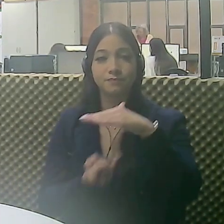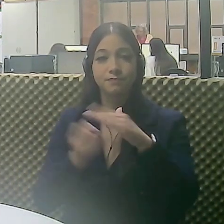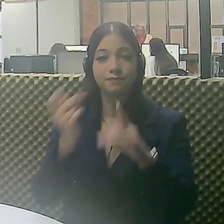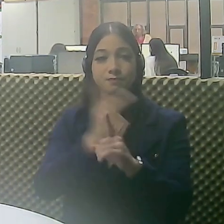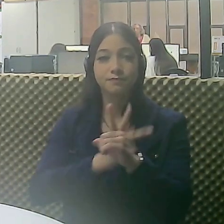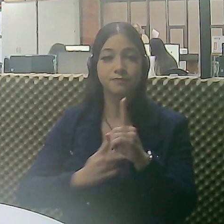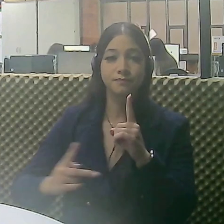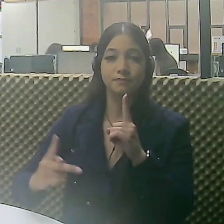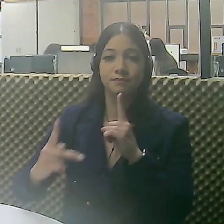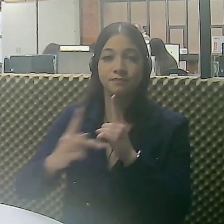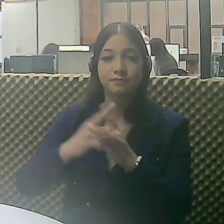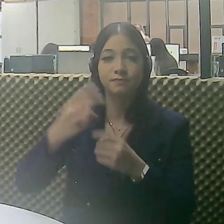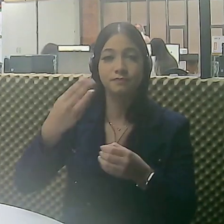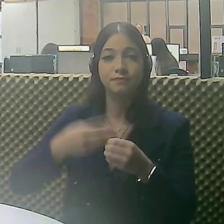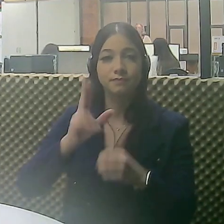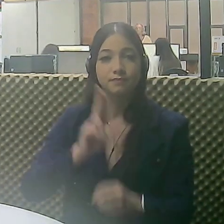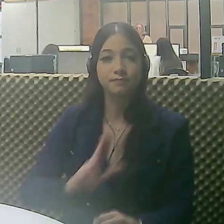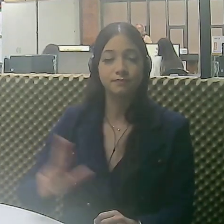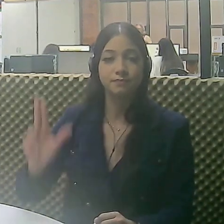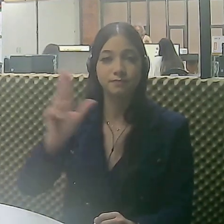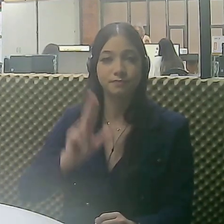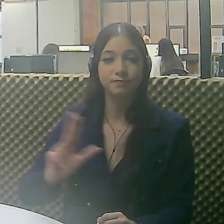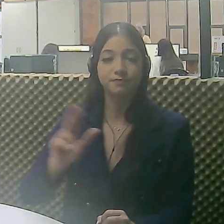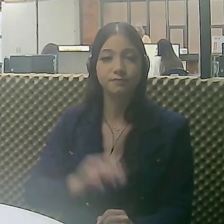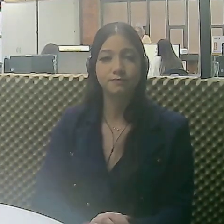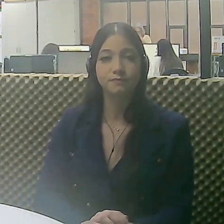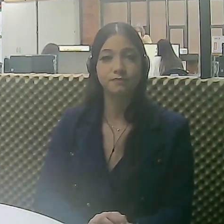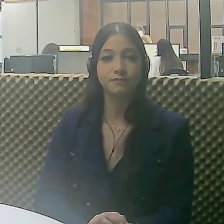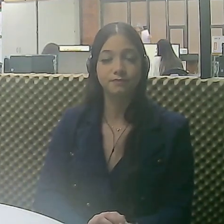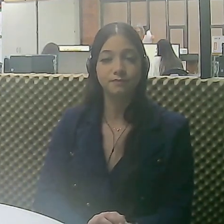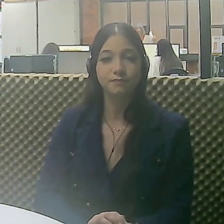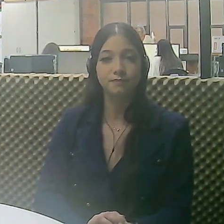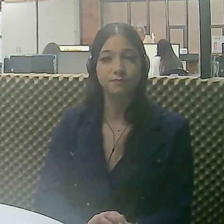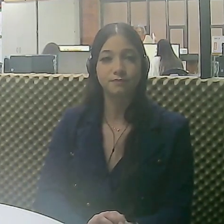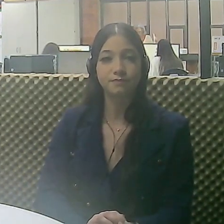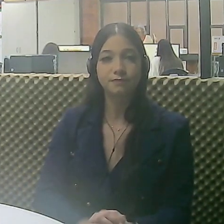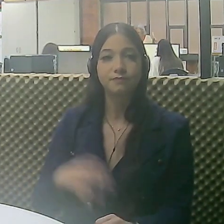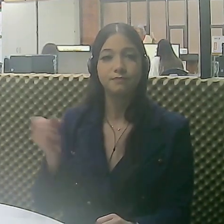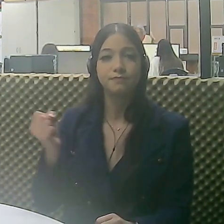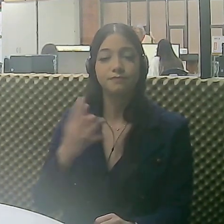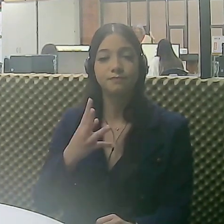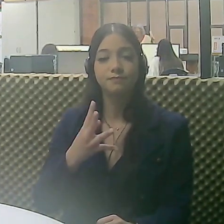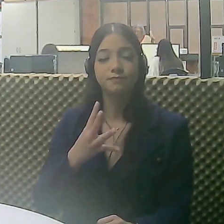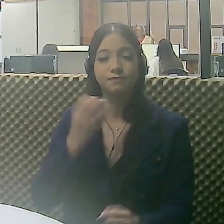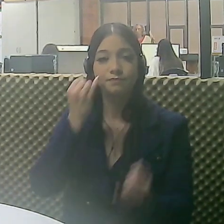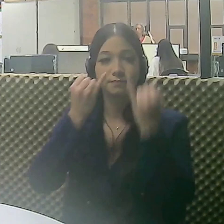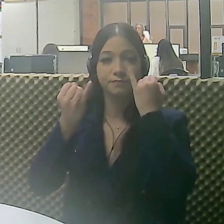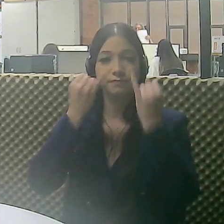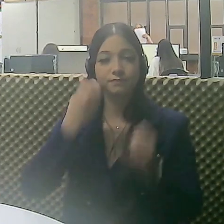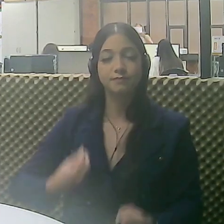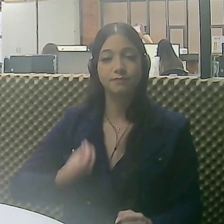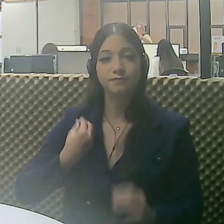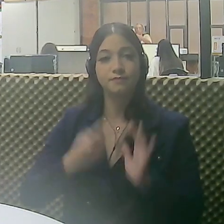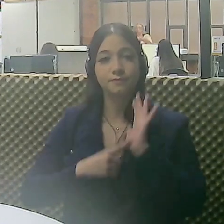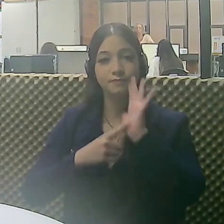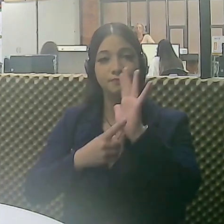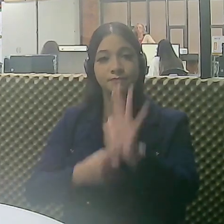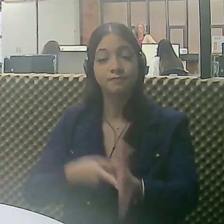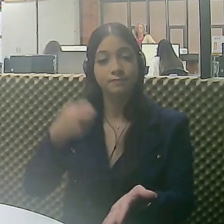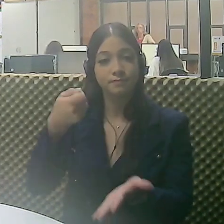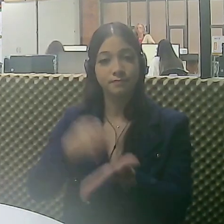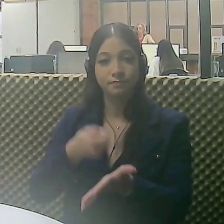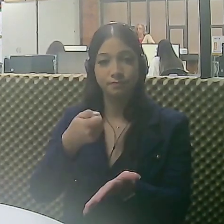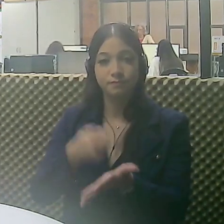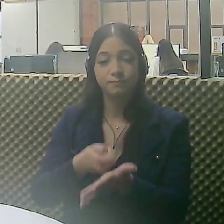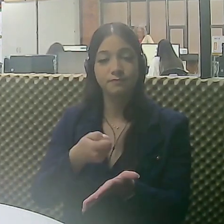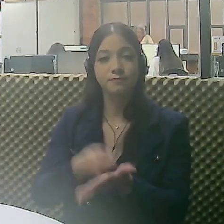dos Servidores do município de Uberlândia, o IPREMO. Vale ressaltar que a atualização dos dados, também conhecido como prova de vida, é